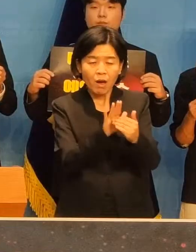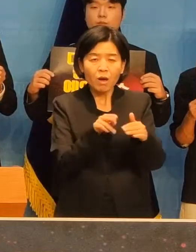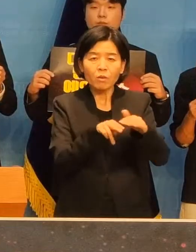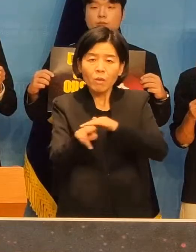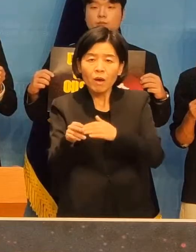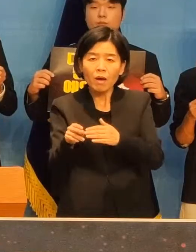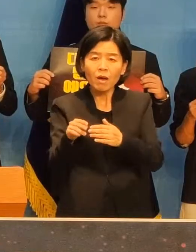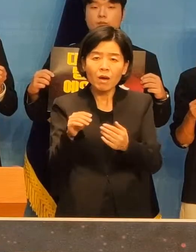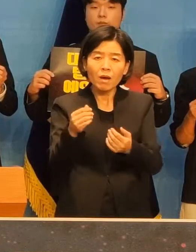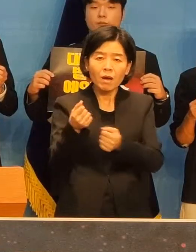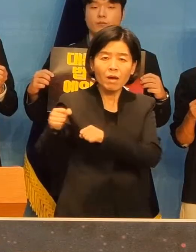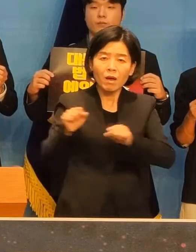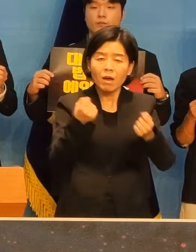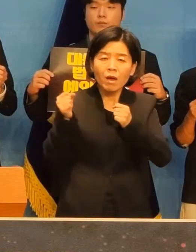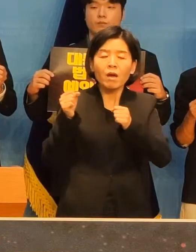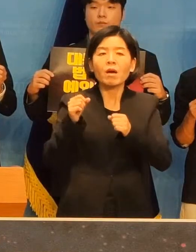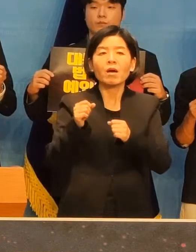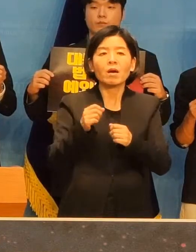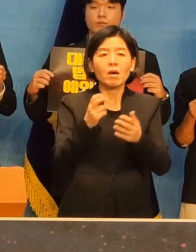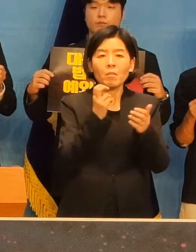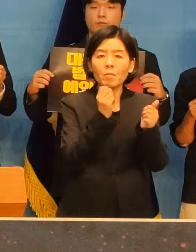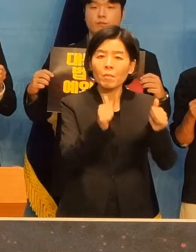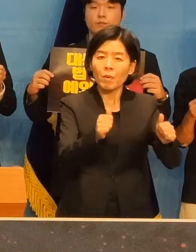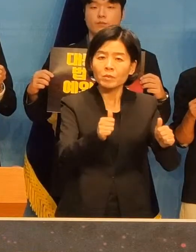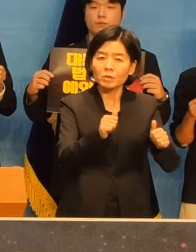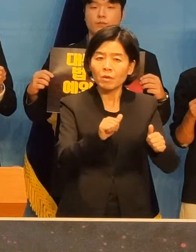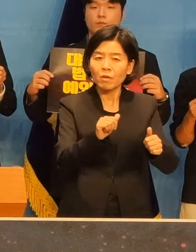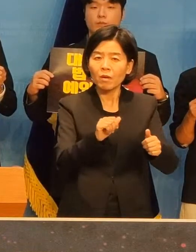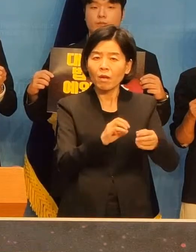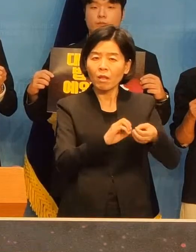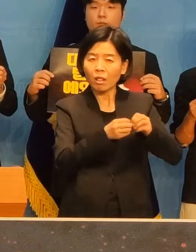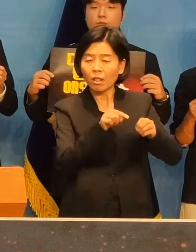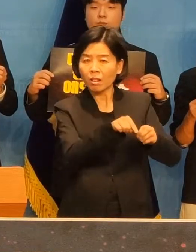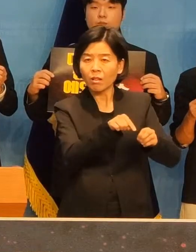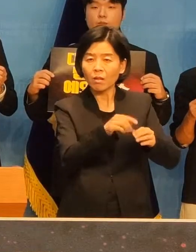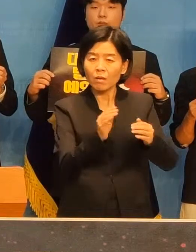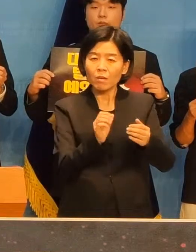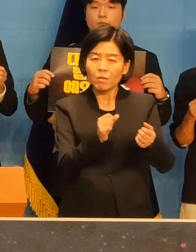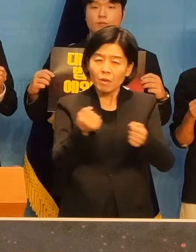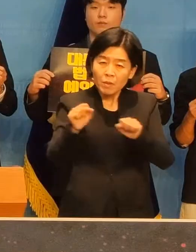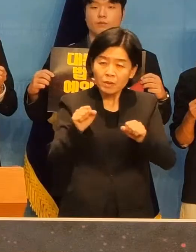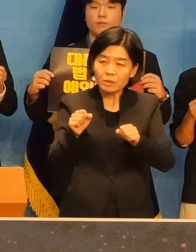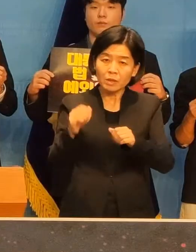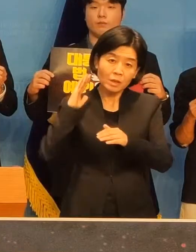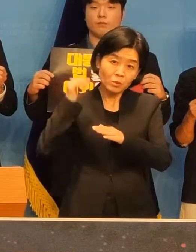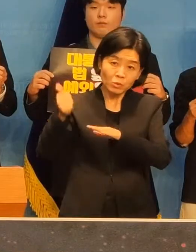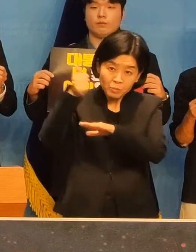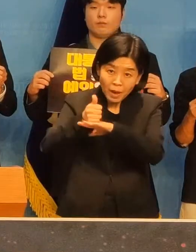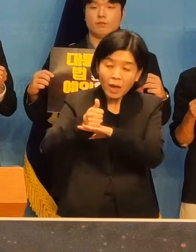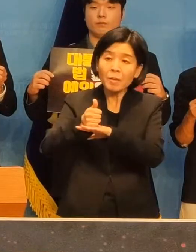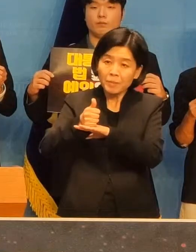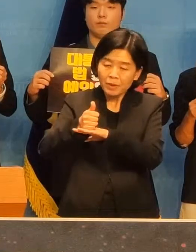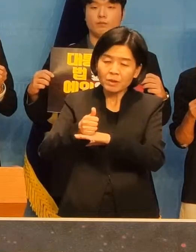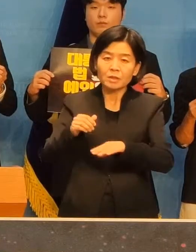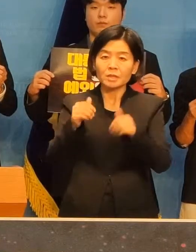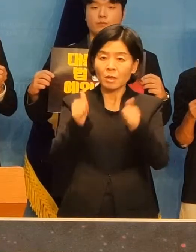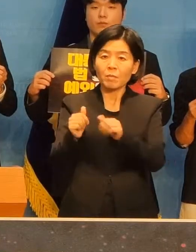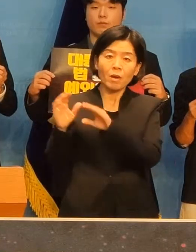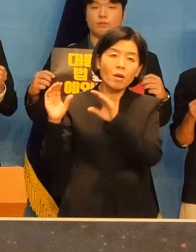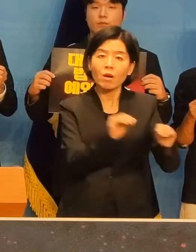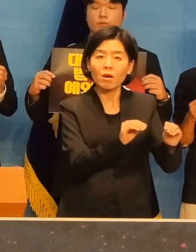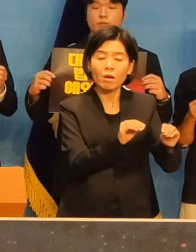바빴습니다. 법정을 농락하고 회피하던 인물이 이제 권력을 쥐자 재판마저